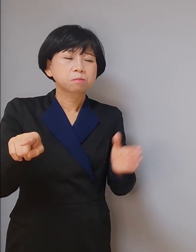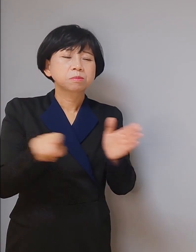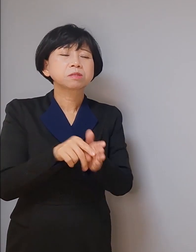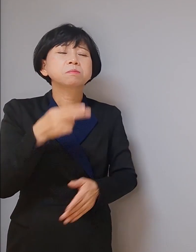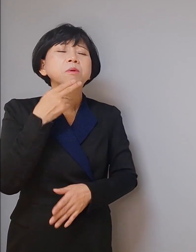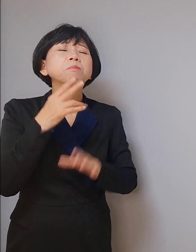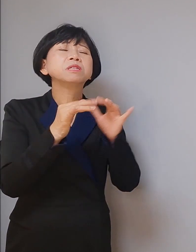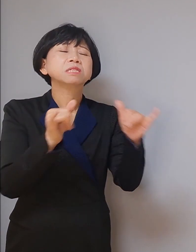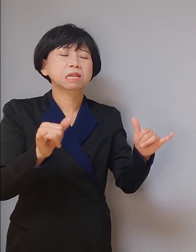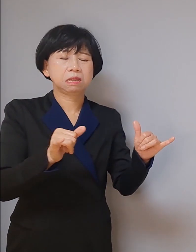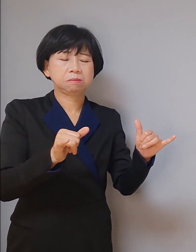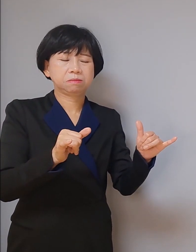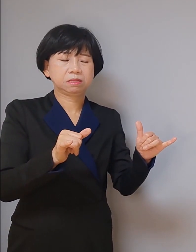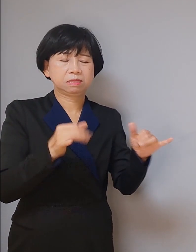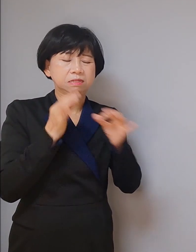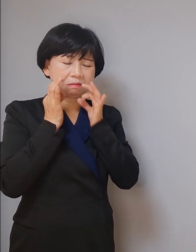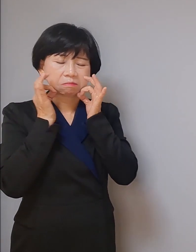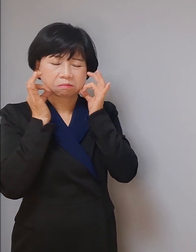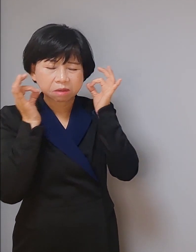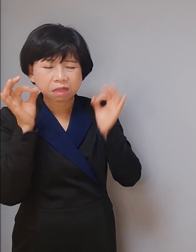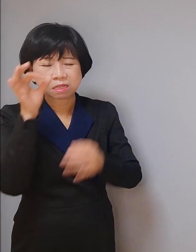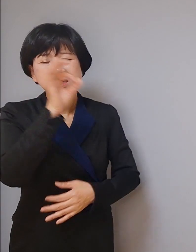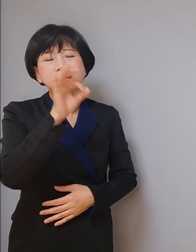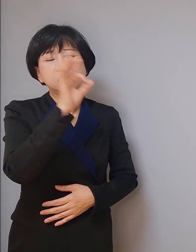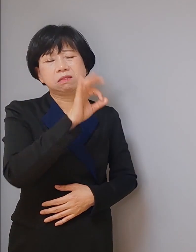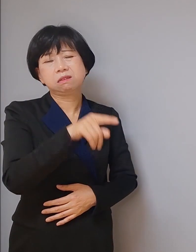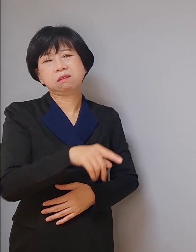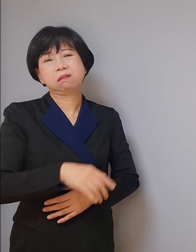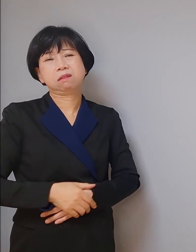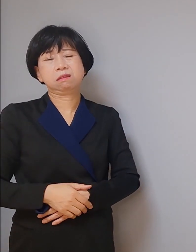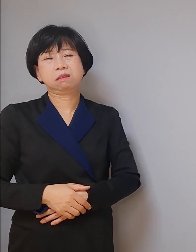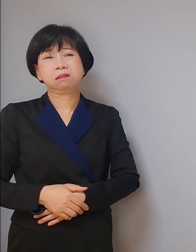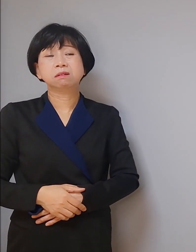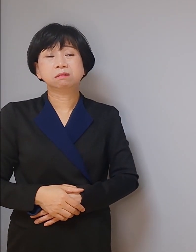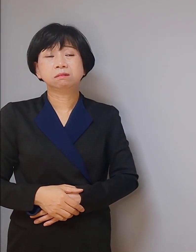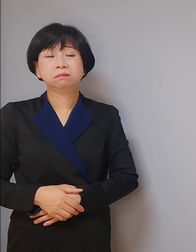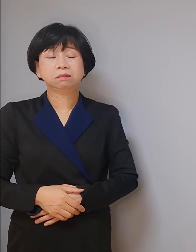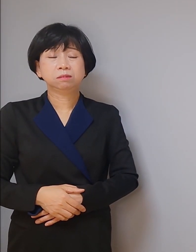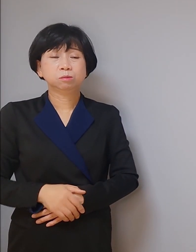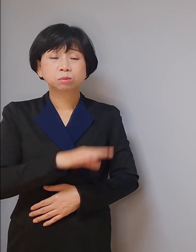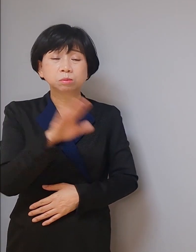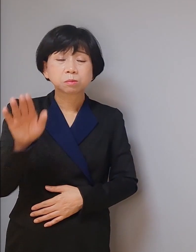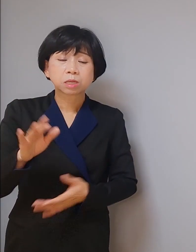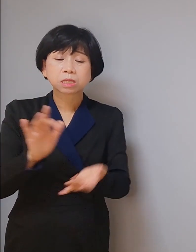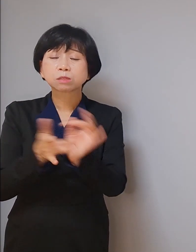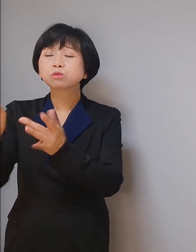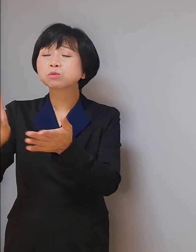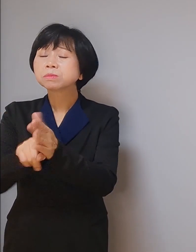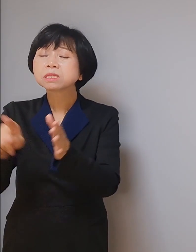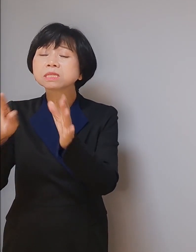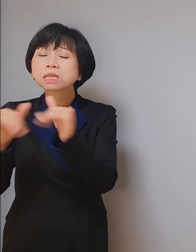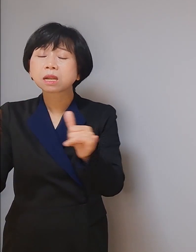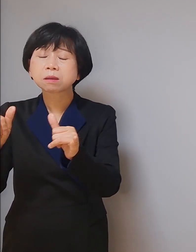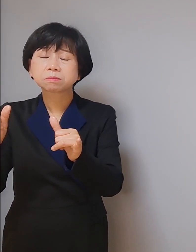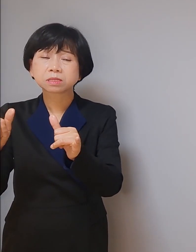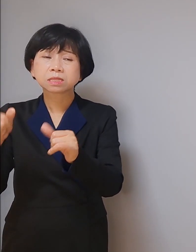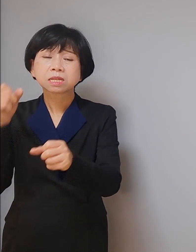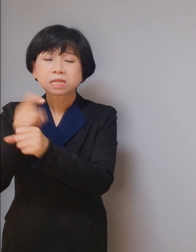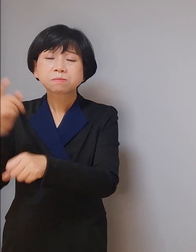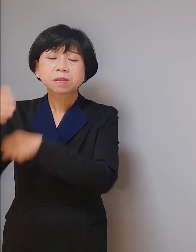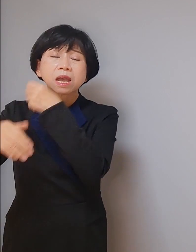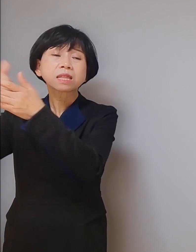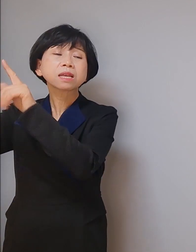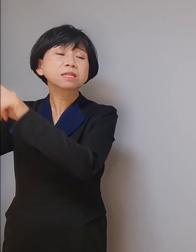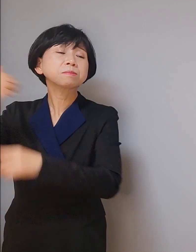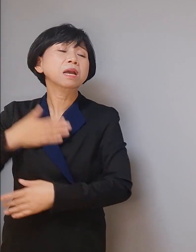않는 사람들이 애써 구한다는 거예요. 사실 애써 구하지 않아도 예수 믿는 사람들은요, 우리 하나님이 이미 다